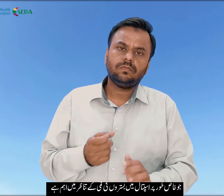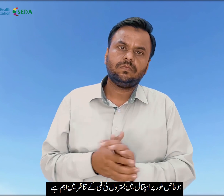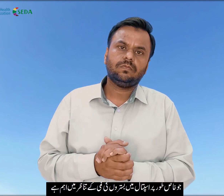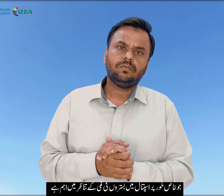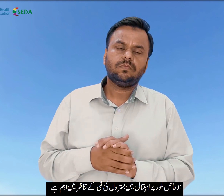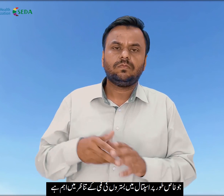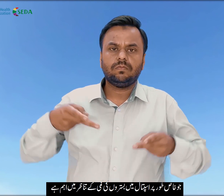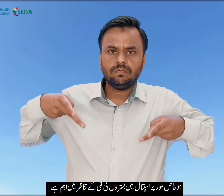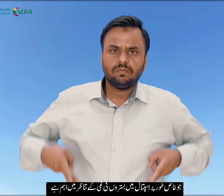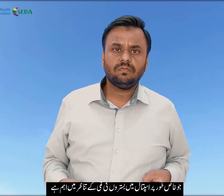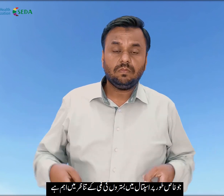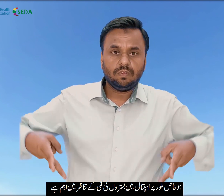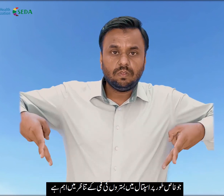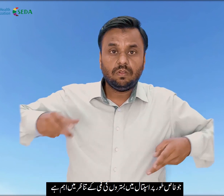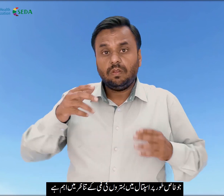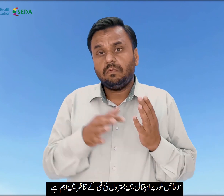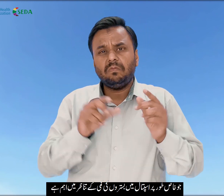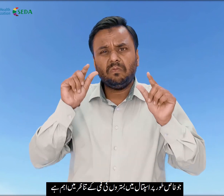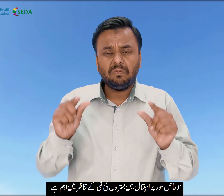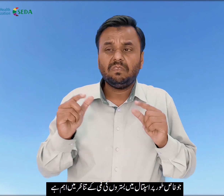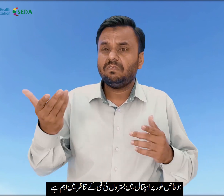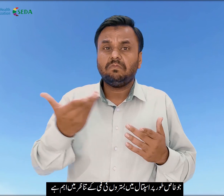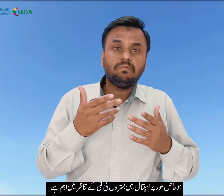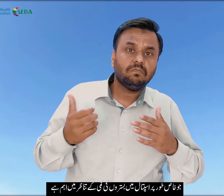میں بستروں کی کمی کے تناظر میں اہم ہے۔